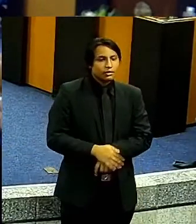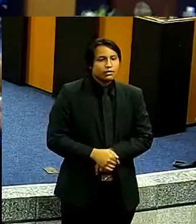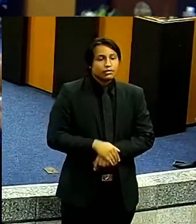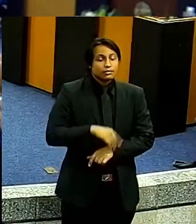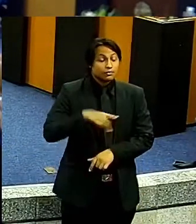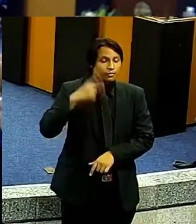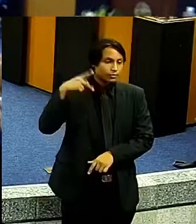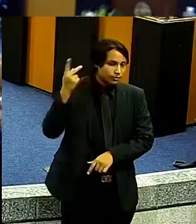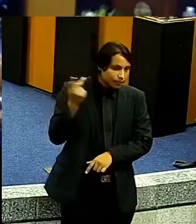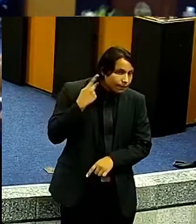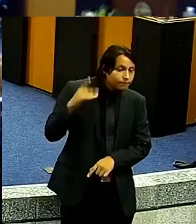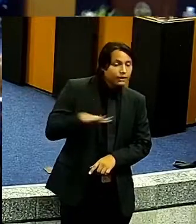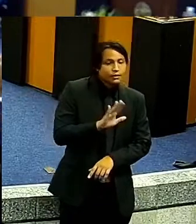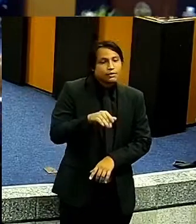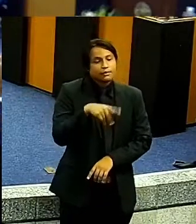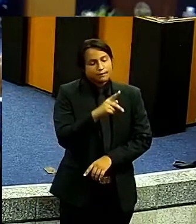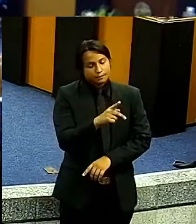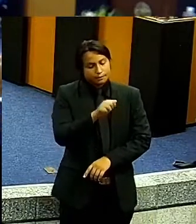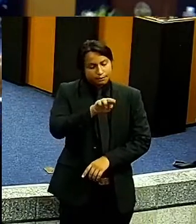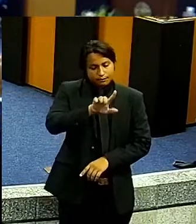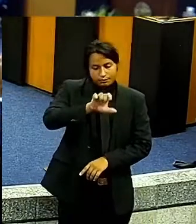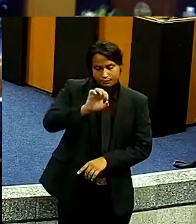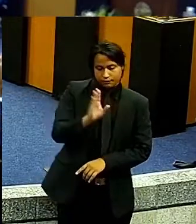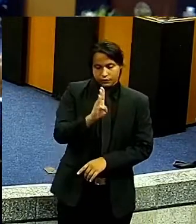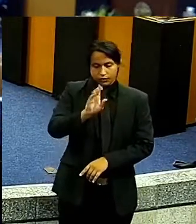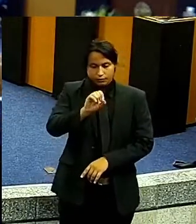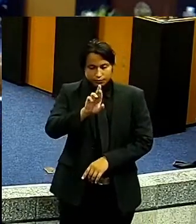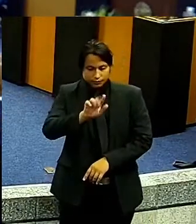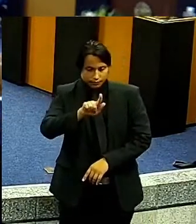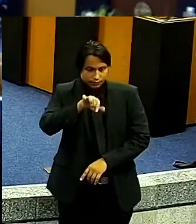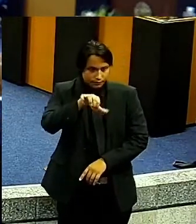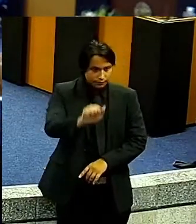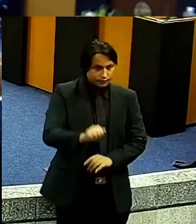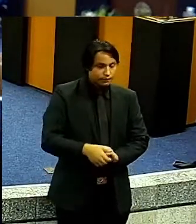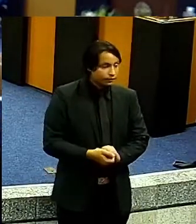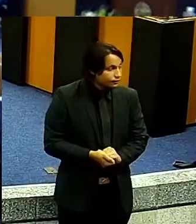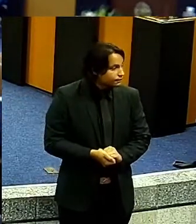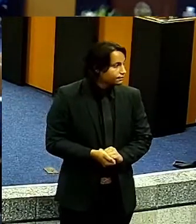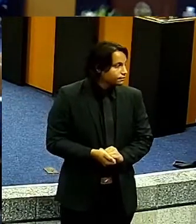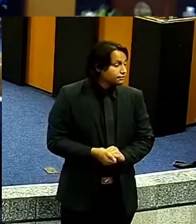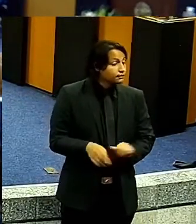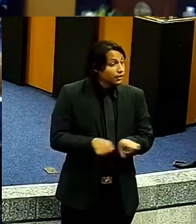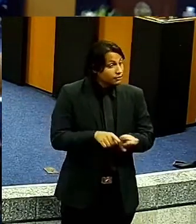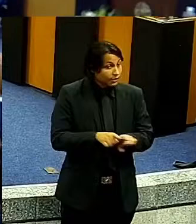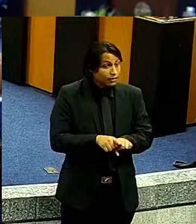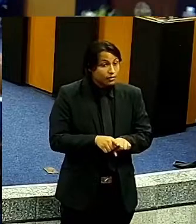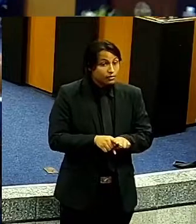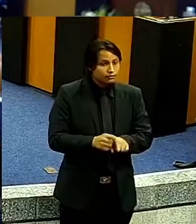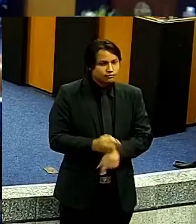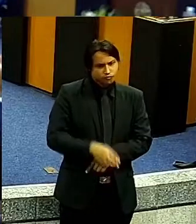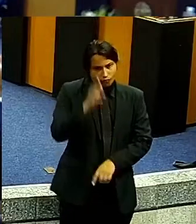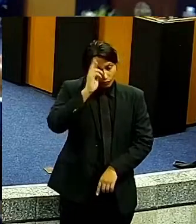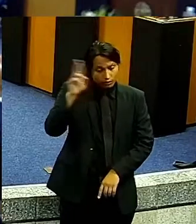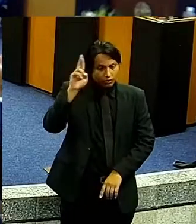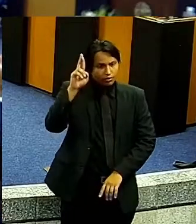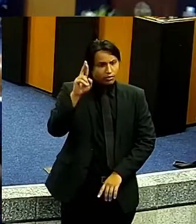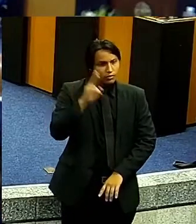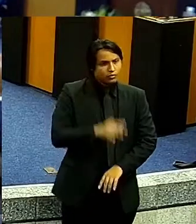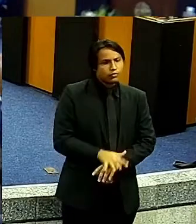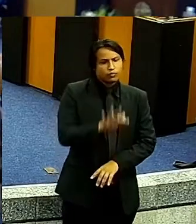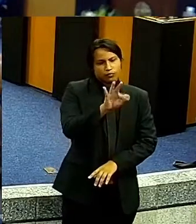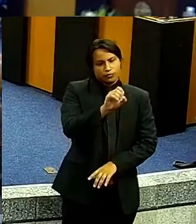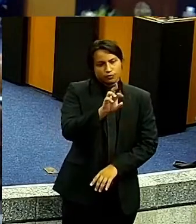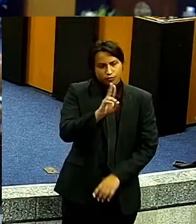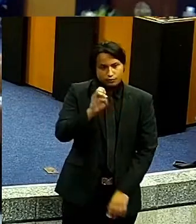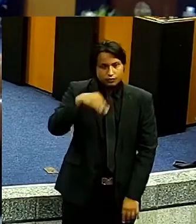da procuradoria Dr Pablo bogé Pereira a diretora do Fórum Eleitoral de São Luís